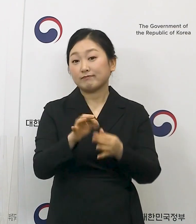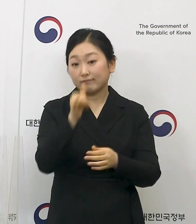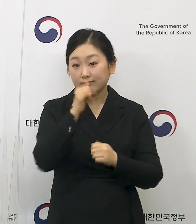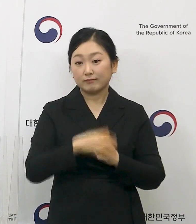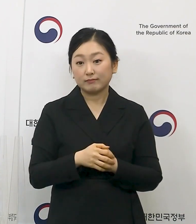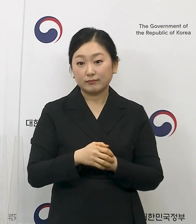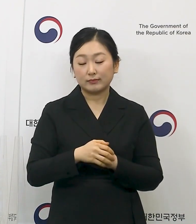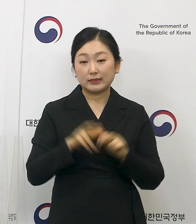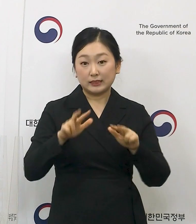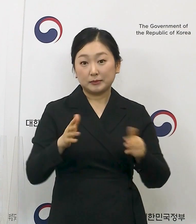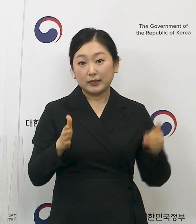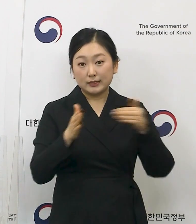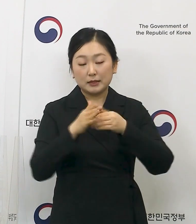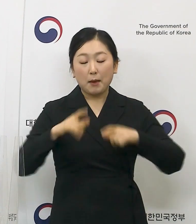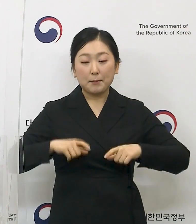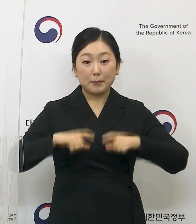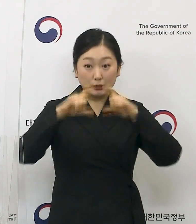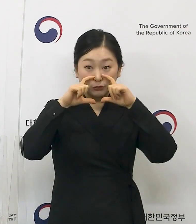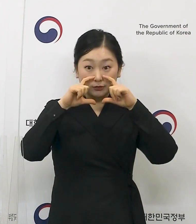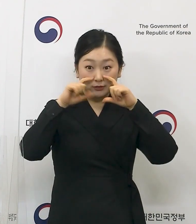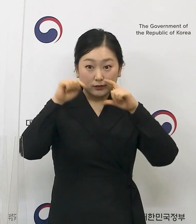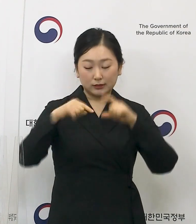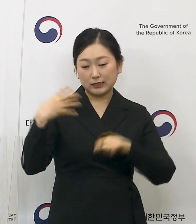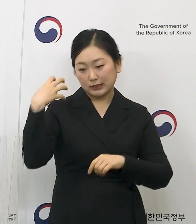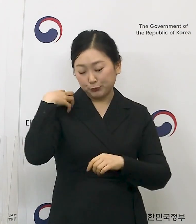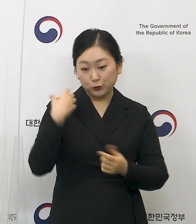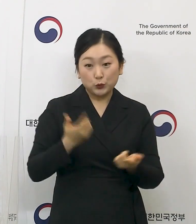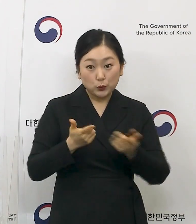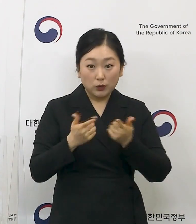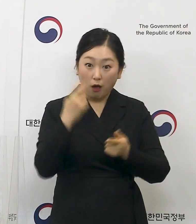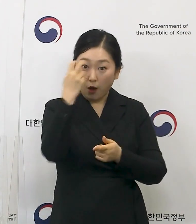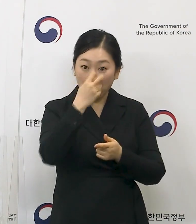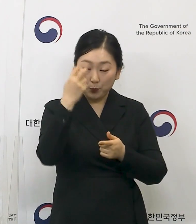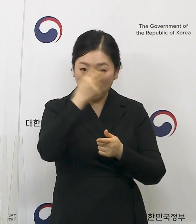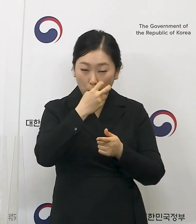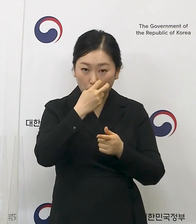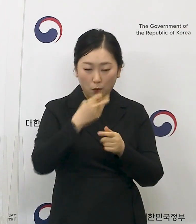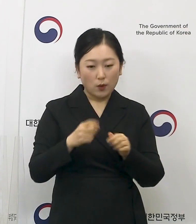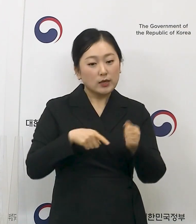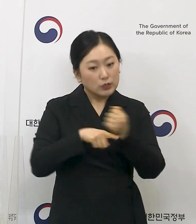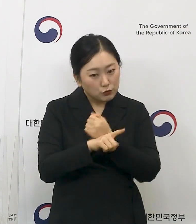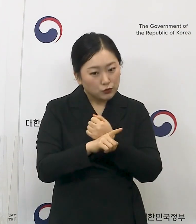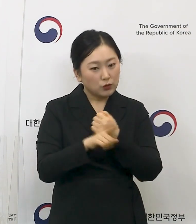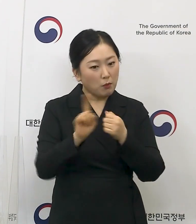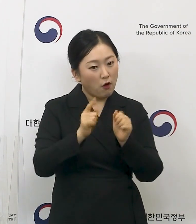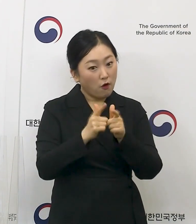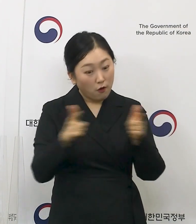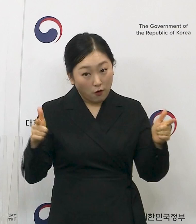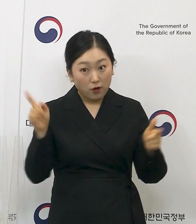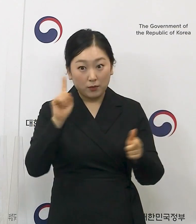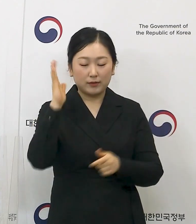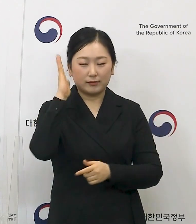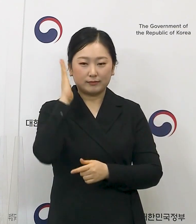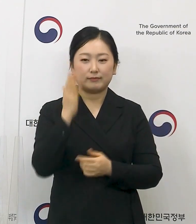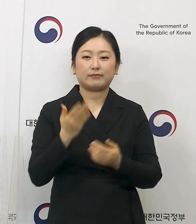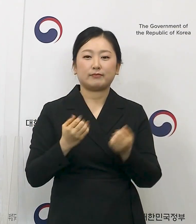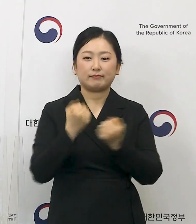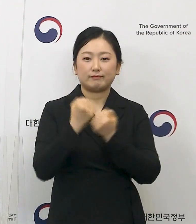그간의 마스크 의무 조정 검토 배경을 먼저 설명드리겠습니다. 첫째로 현재